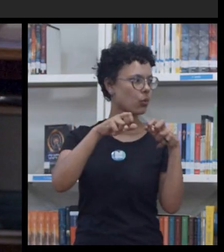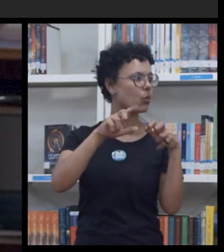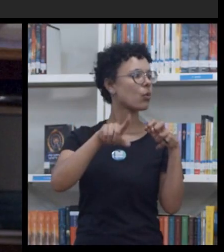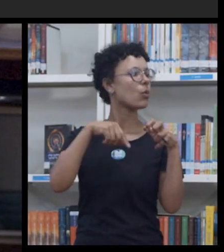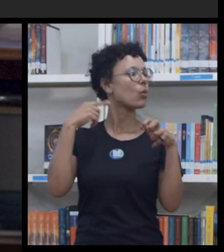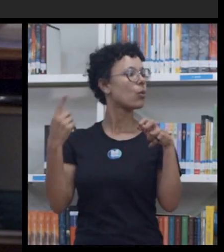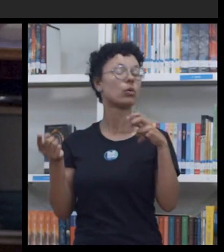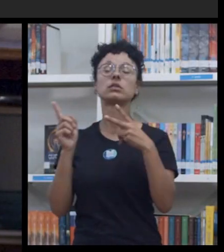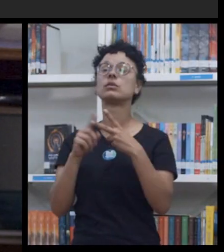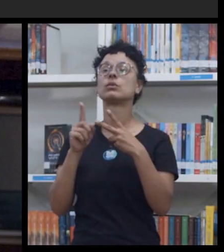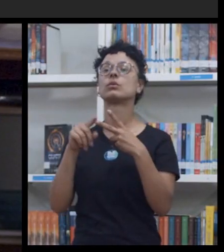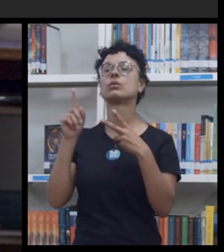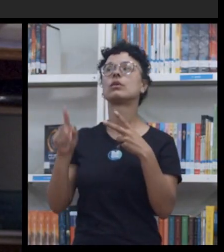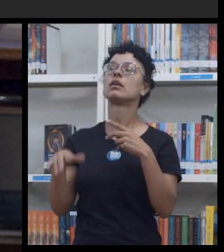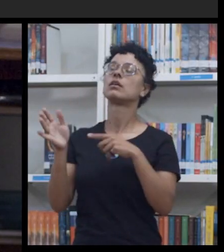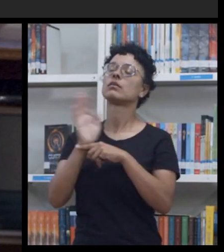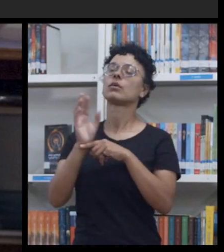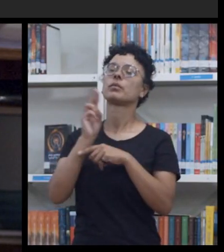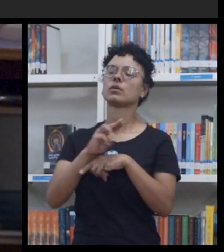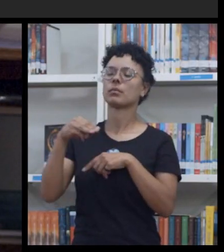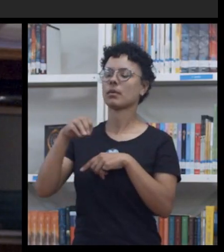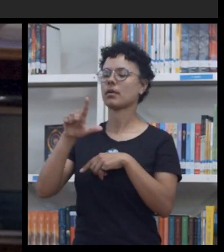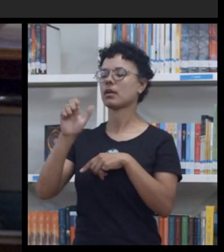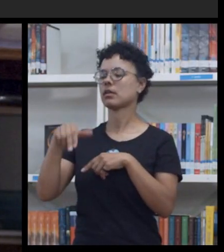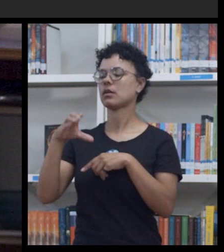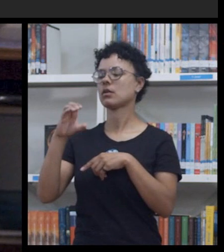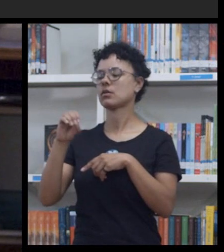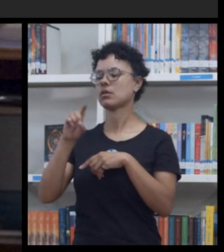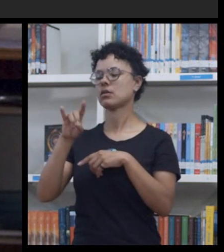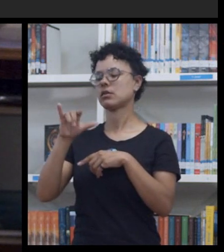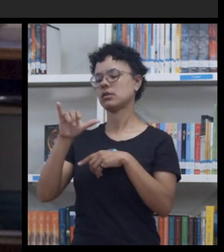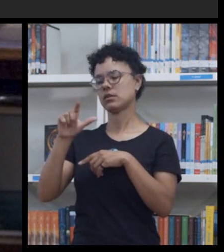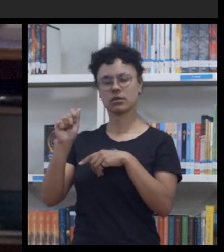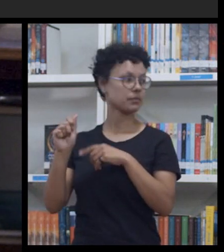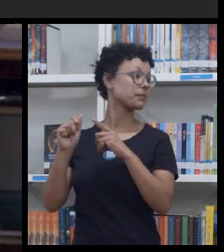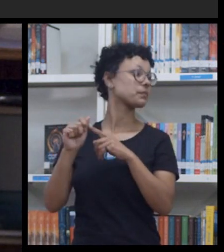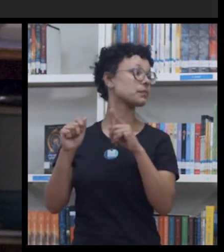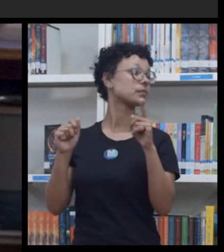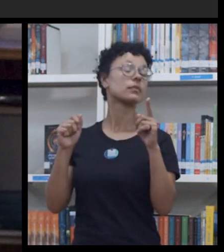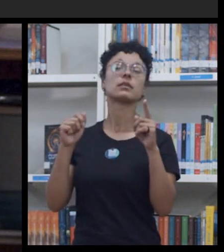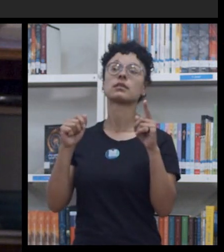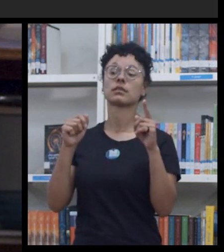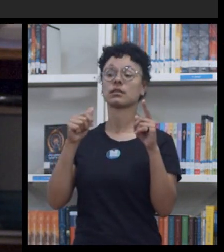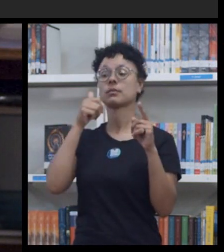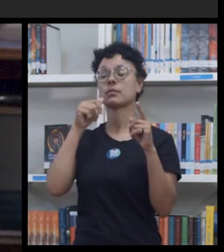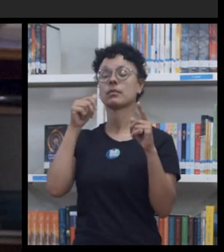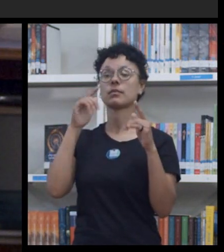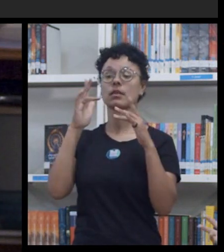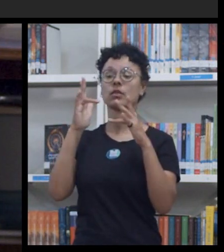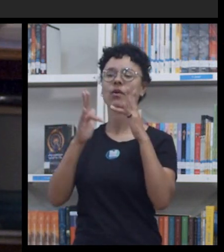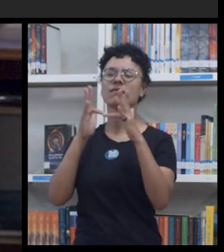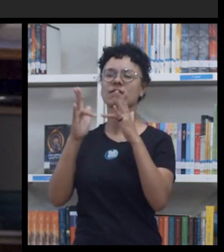sei se vocês assistiram Melancolia, o filme. Né? Então a personagem, a noiva,